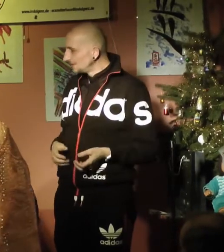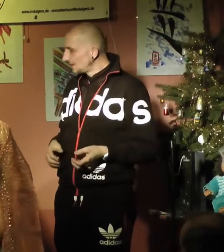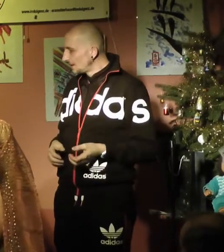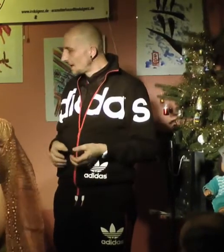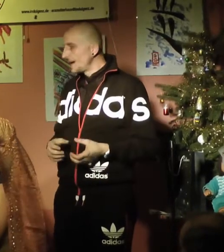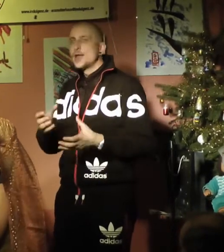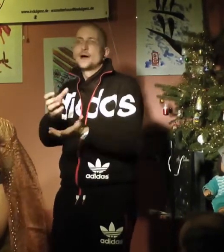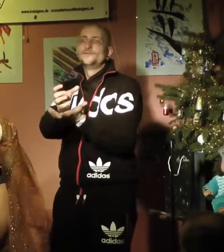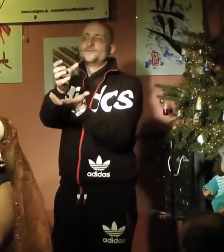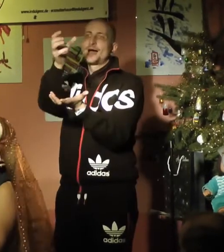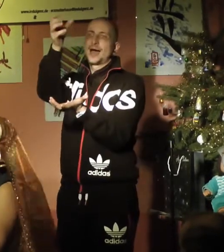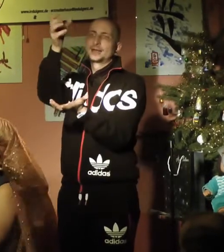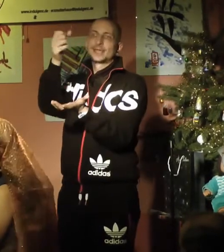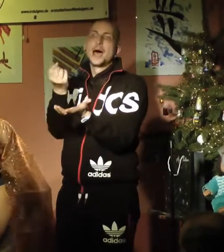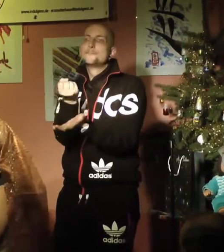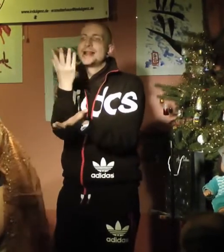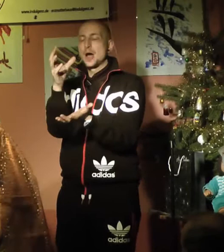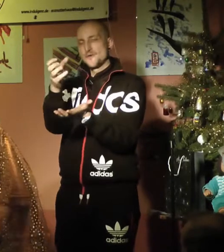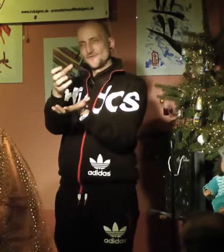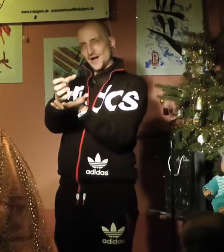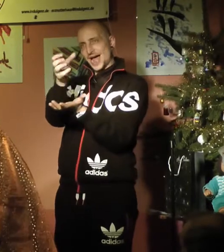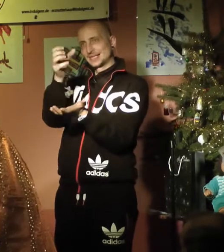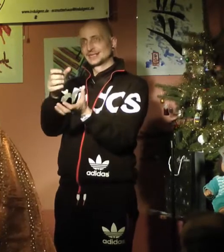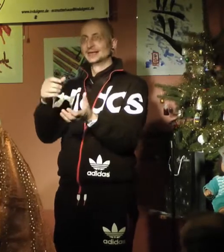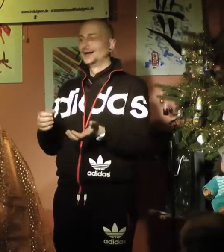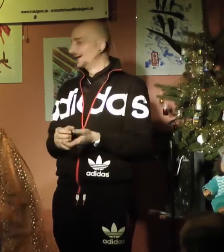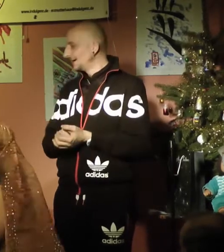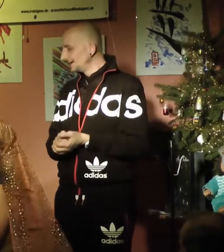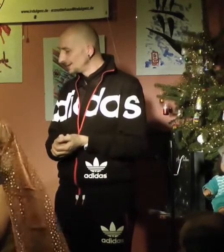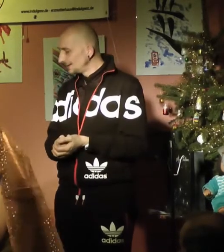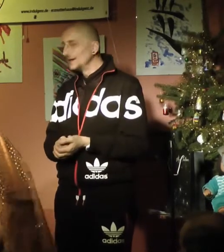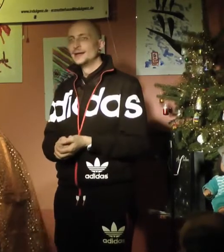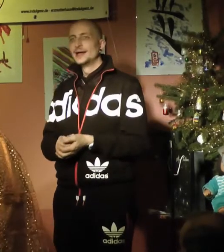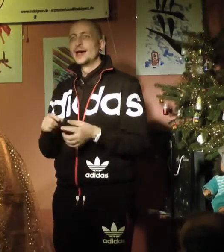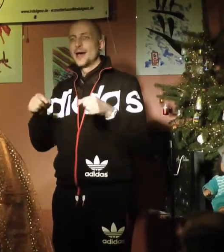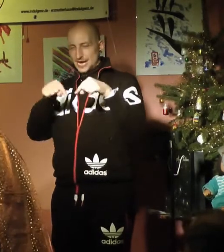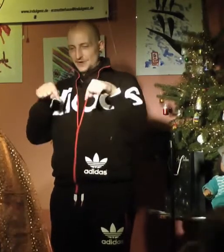Eine Vase, eine blaue Vase, ein Designklassiker, quadratisch, praktisch, gut.